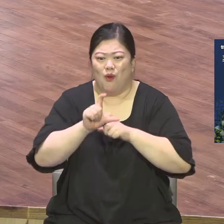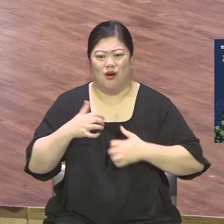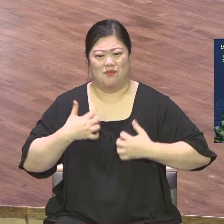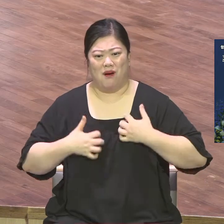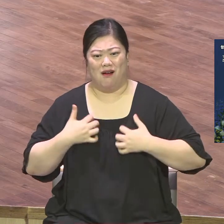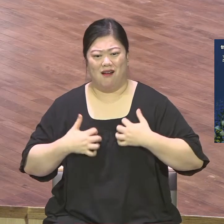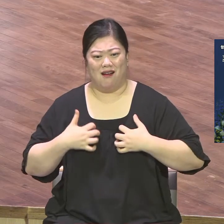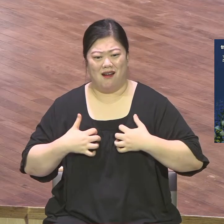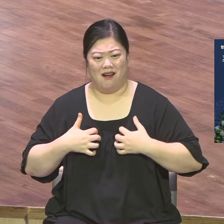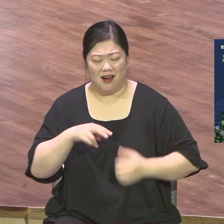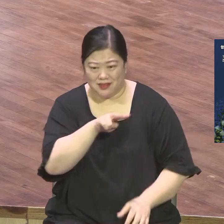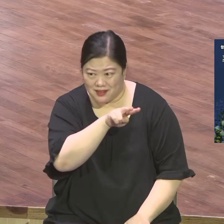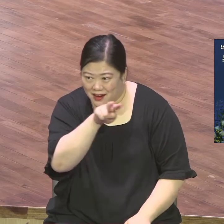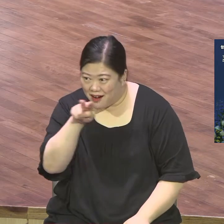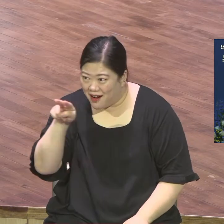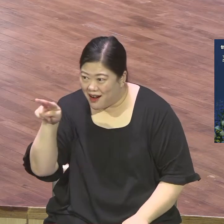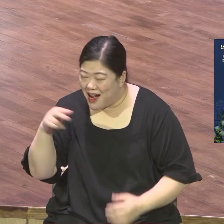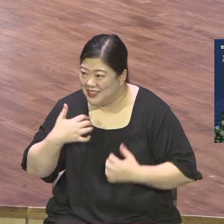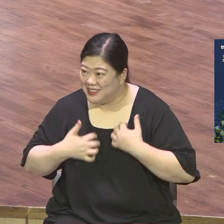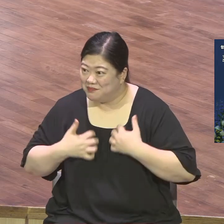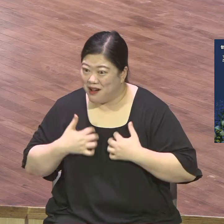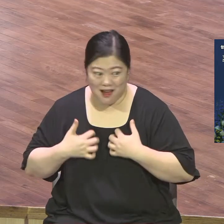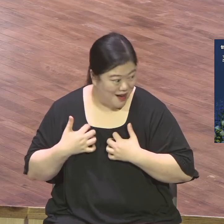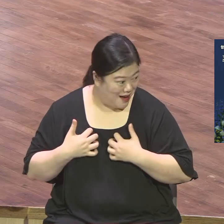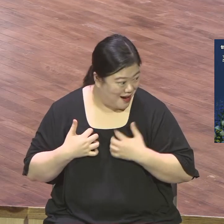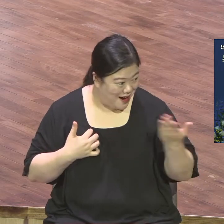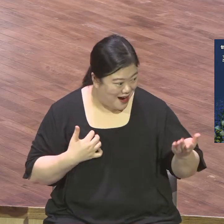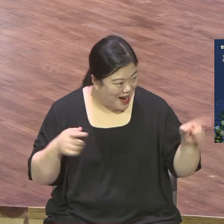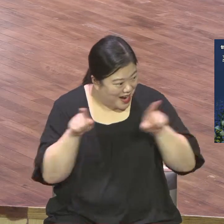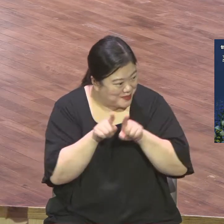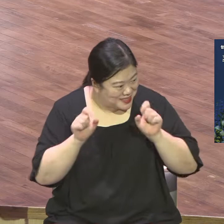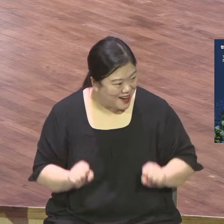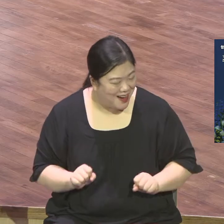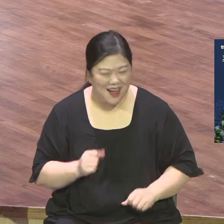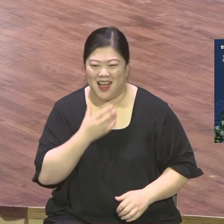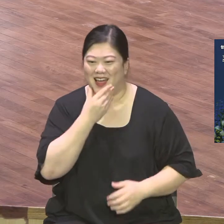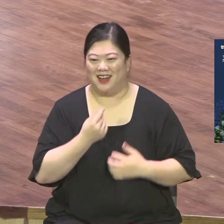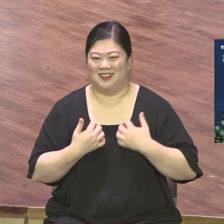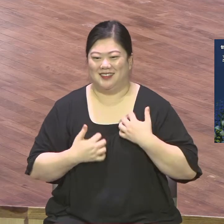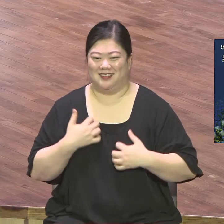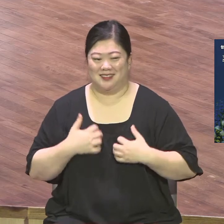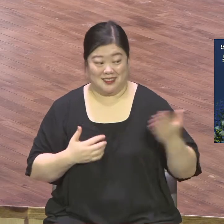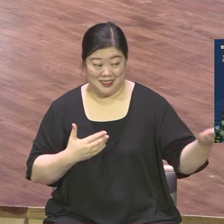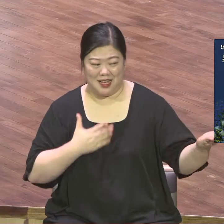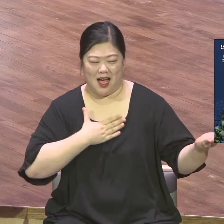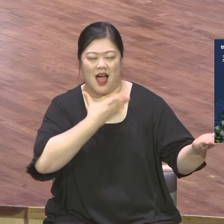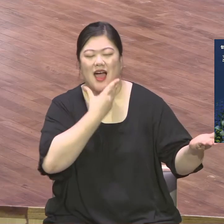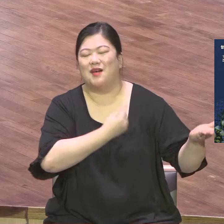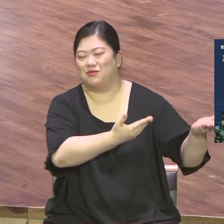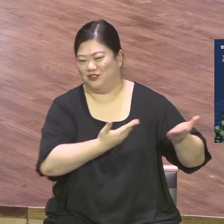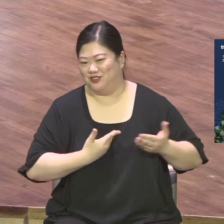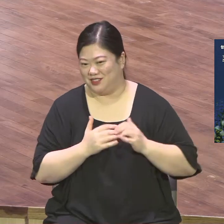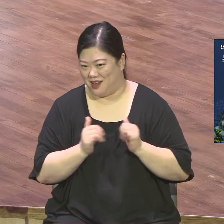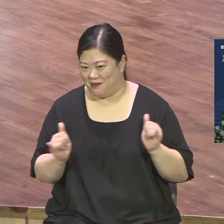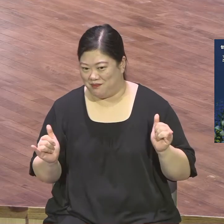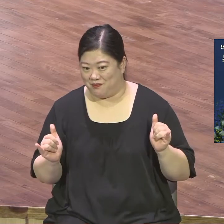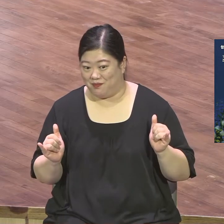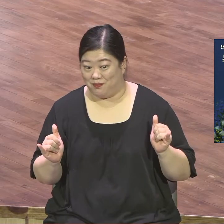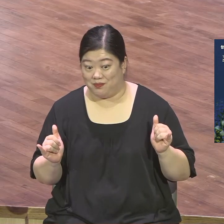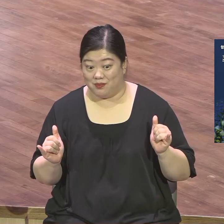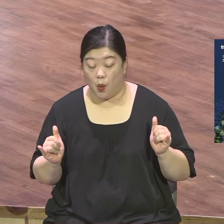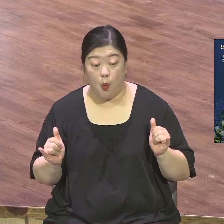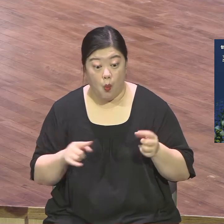이리저리 둘러봐도 제일 좋은 건 그대와 함께 있는 것. 그대 내게 행복을 주는 사람.